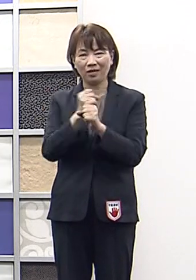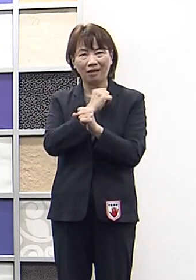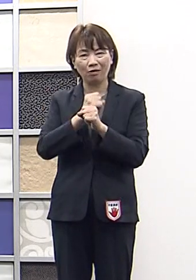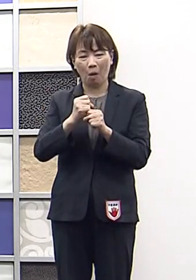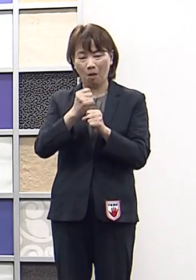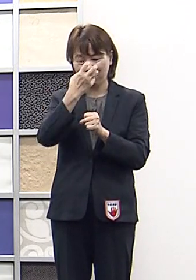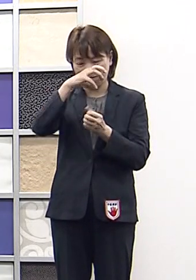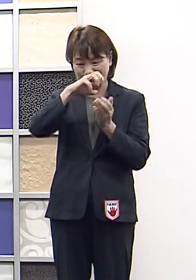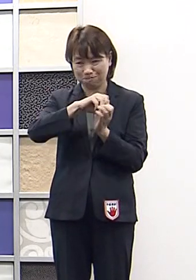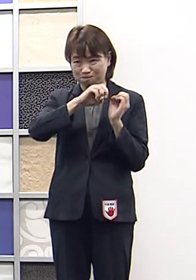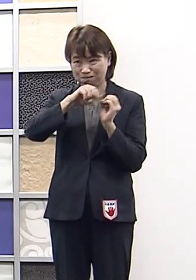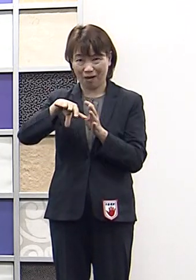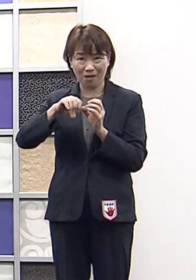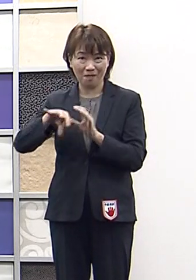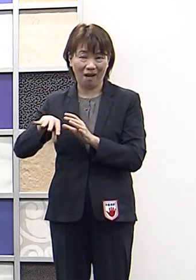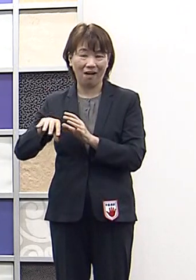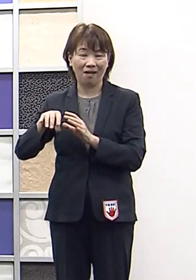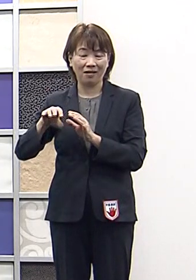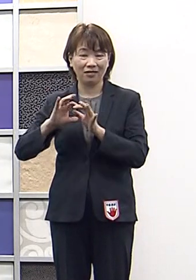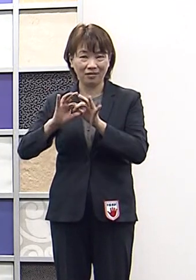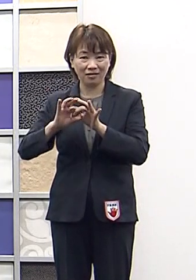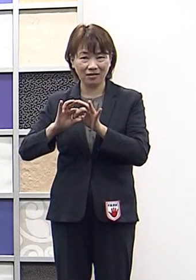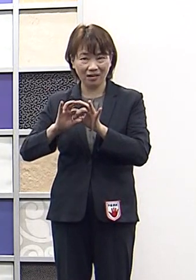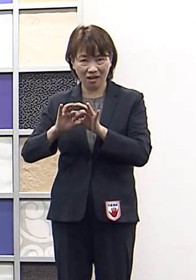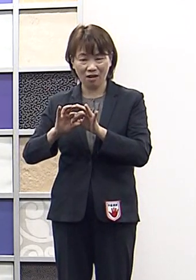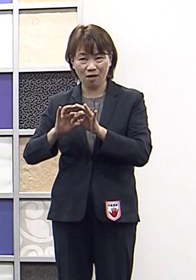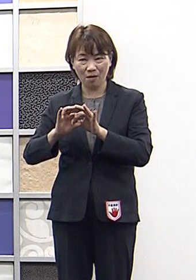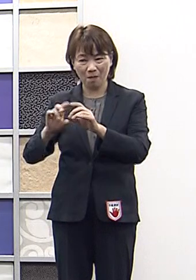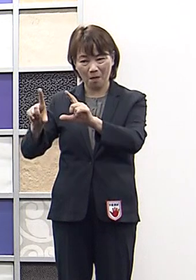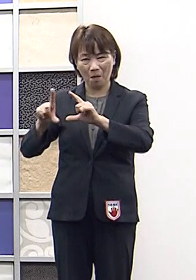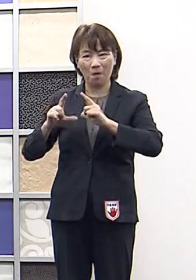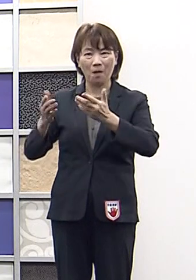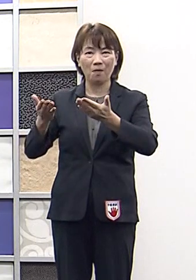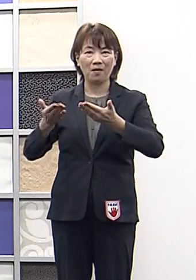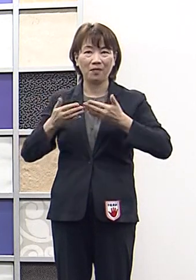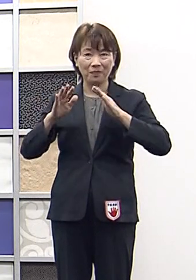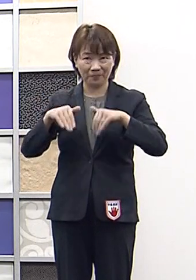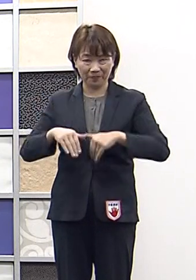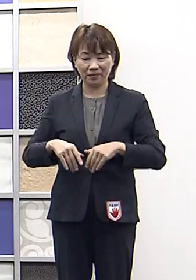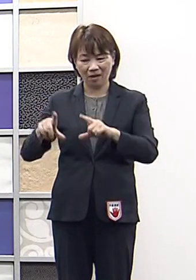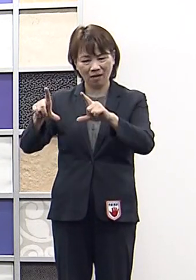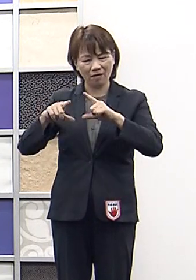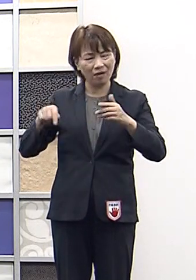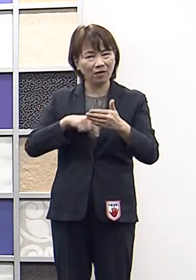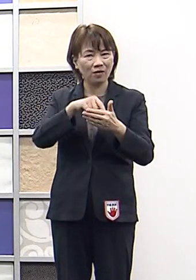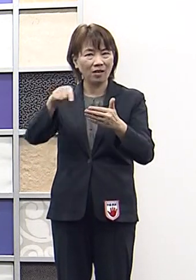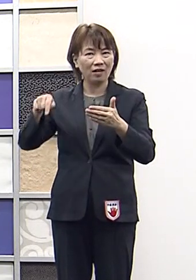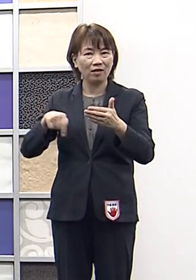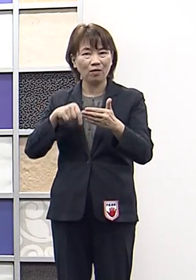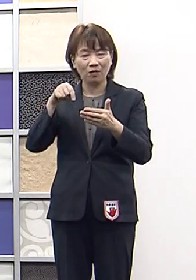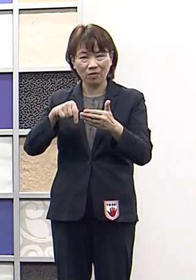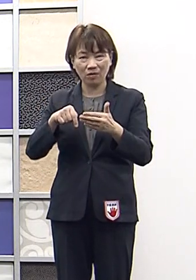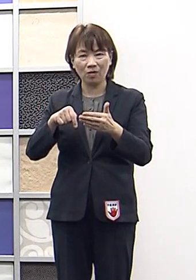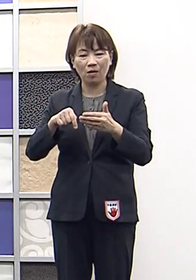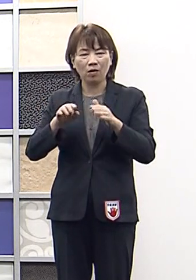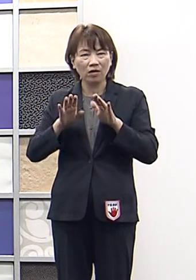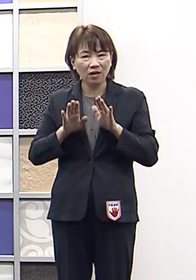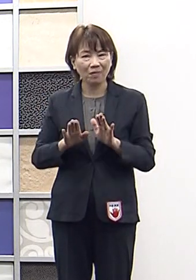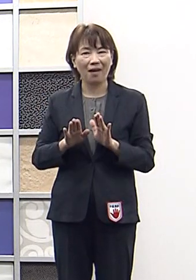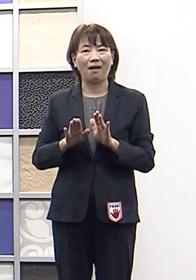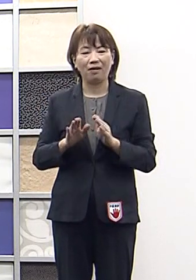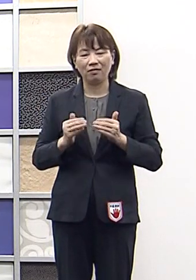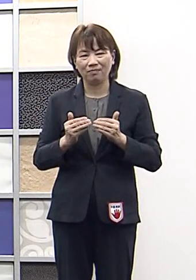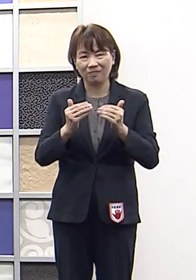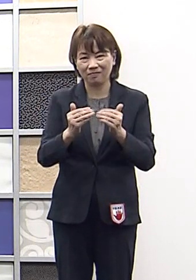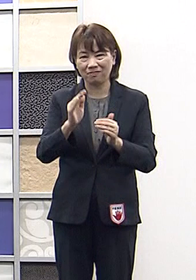かご回答をいただきました。でこれについてその後その回答いただいた件についてどのように進捗しているか現状をお